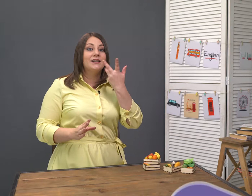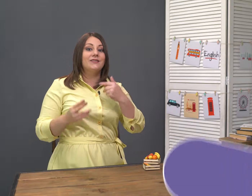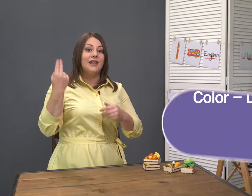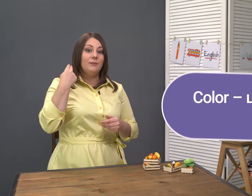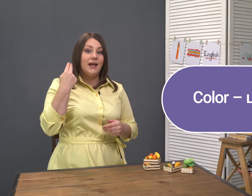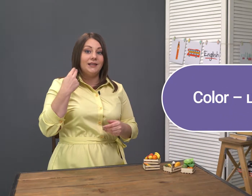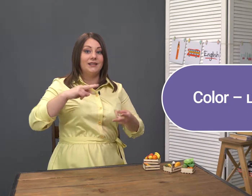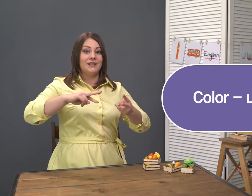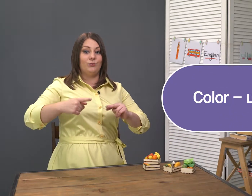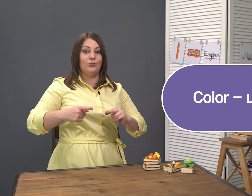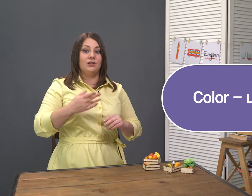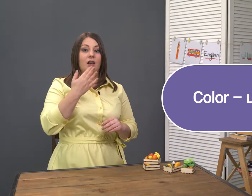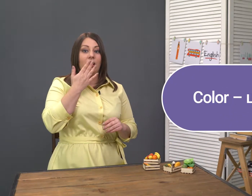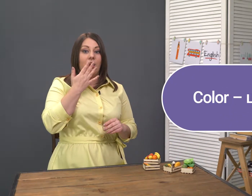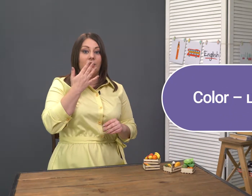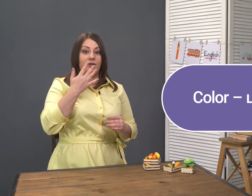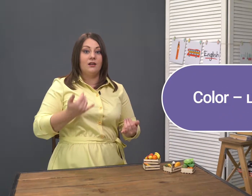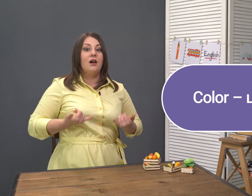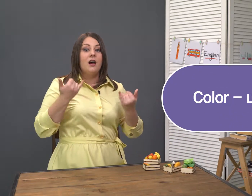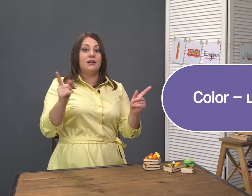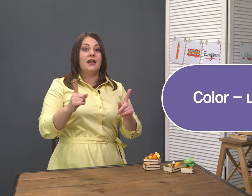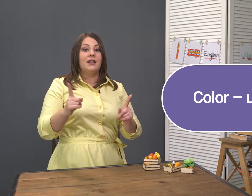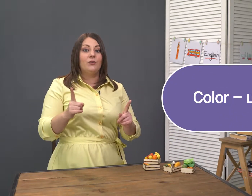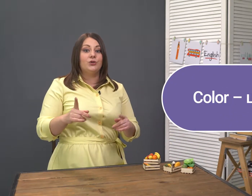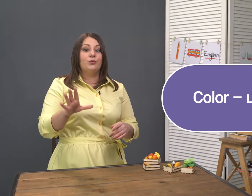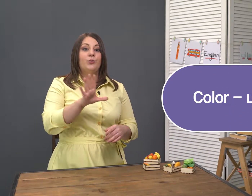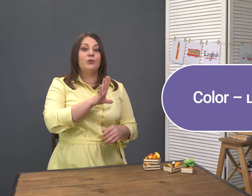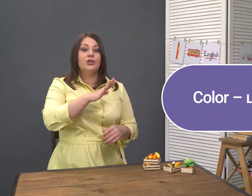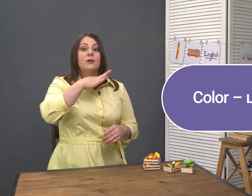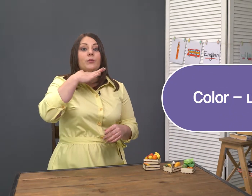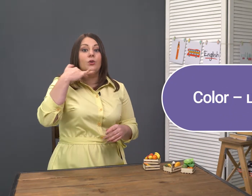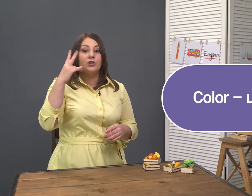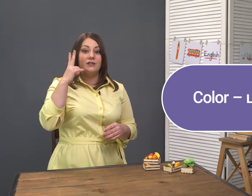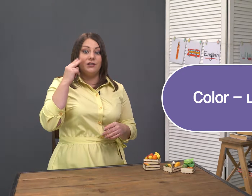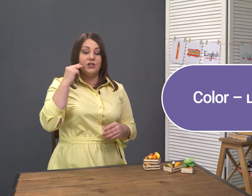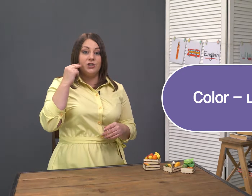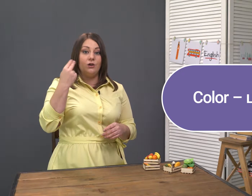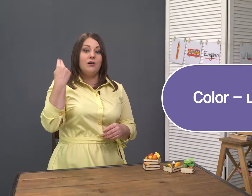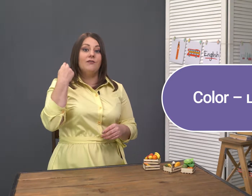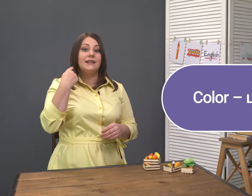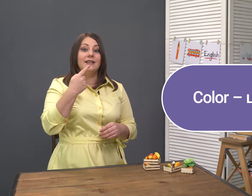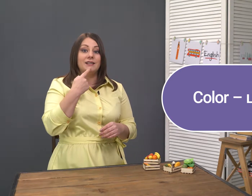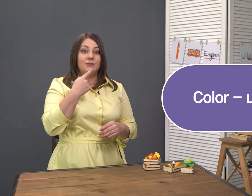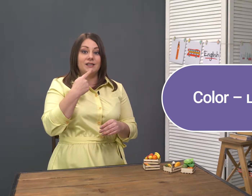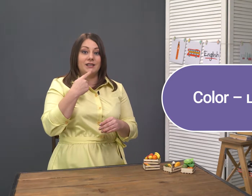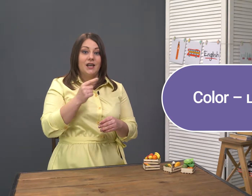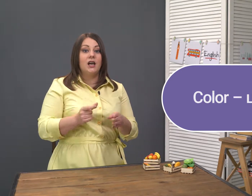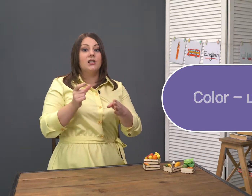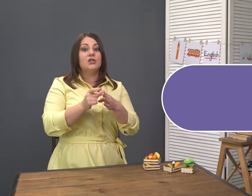Цвет по-английски будет color. Для того, чтобы получить множественное число, в английском языке к